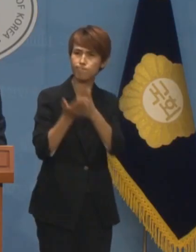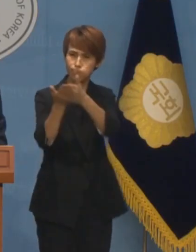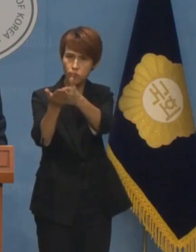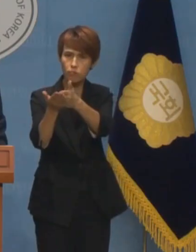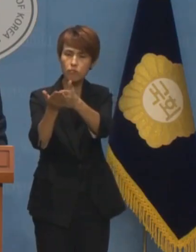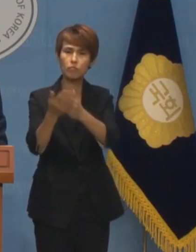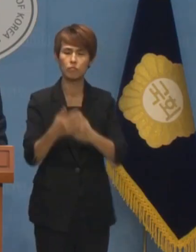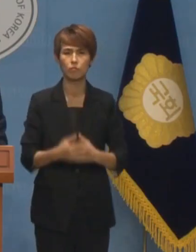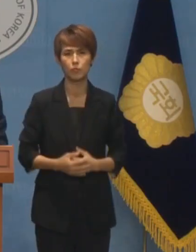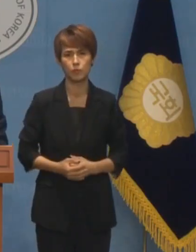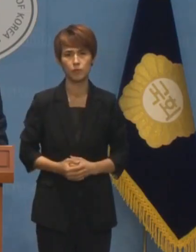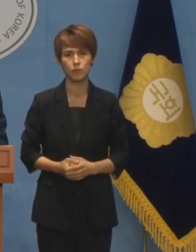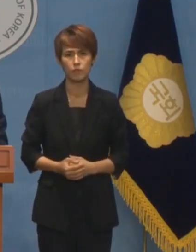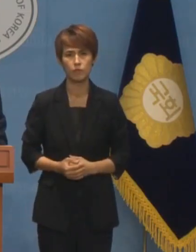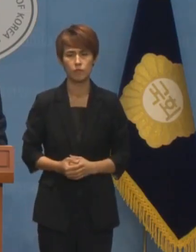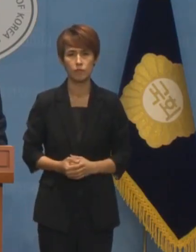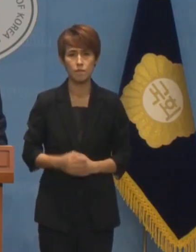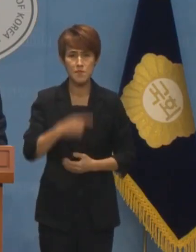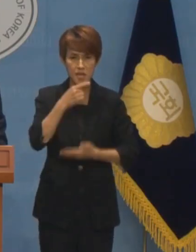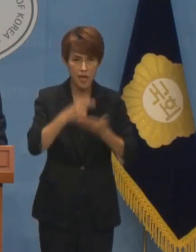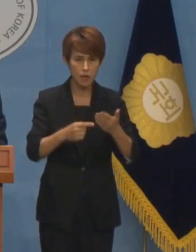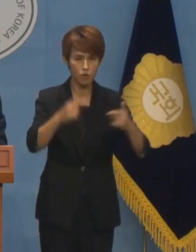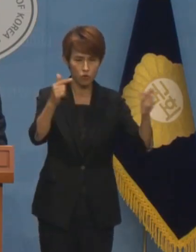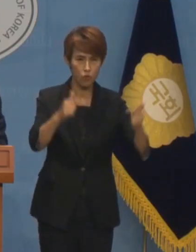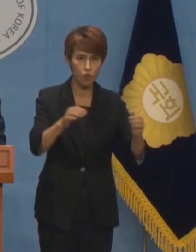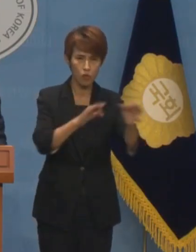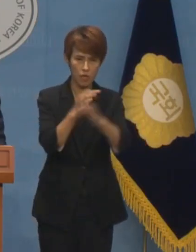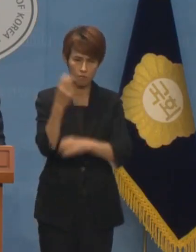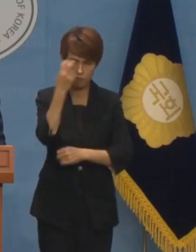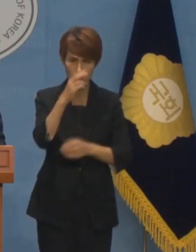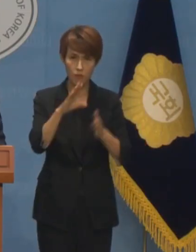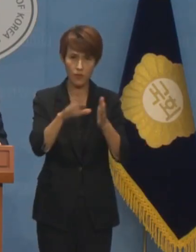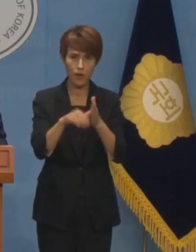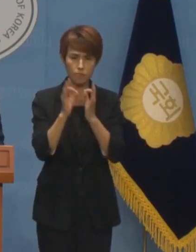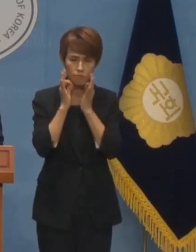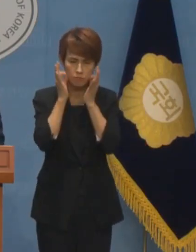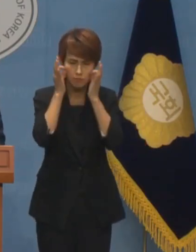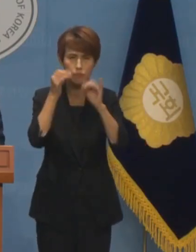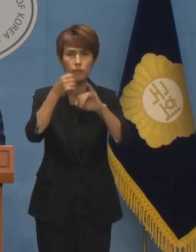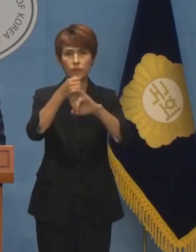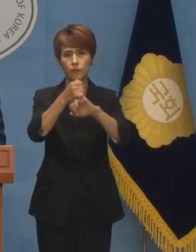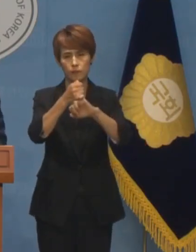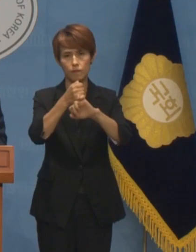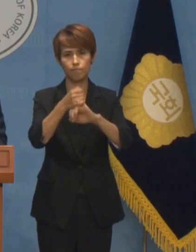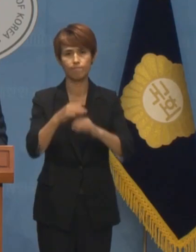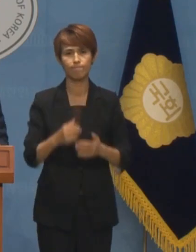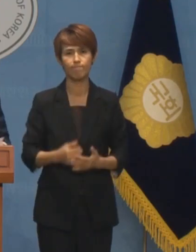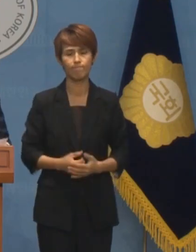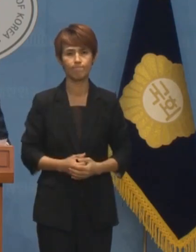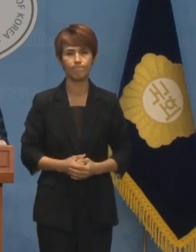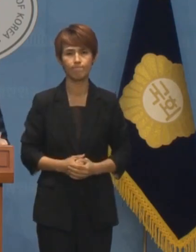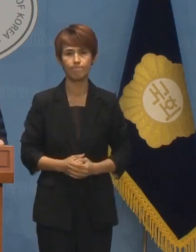대책을 촉구할 것입니다. 피해를 줄이고 경제를 살피는데 전력을 기울이겠습니다.